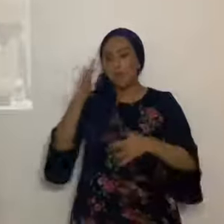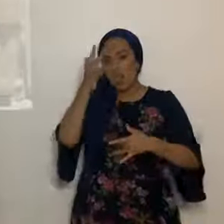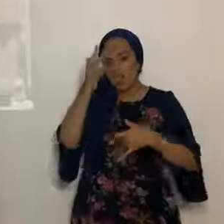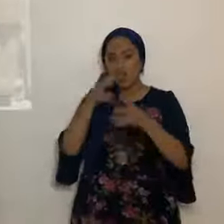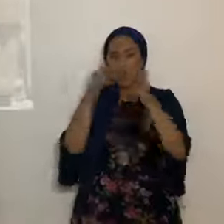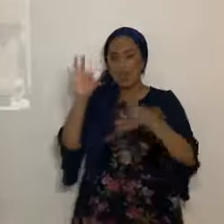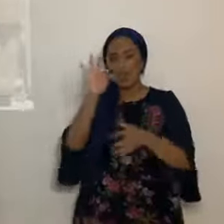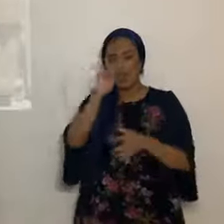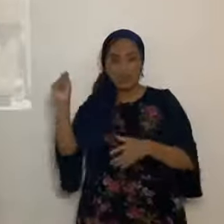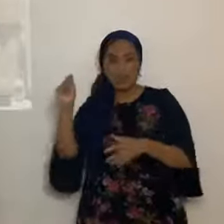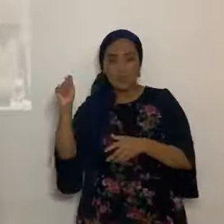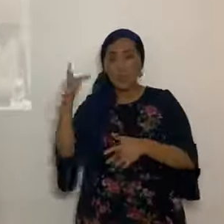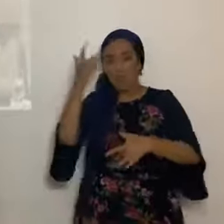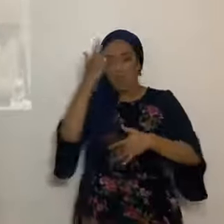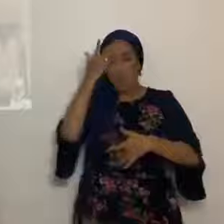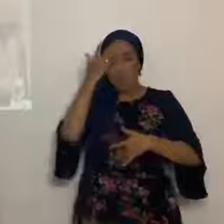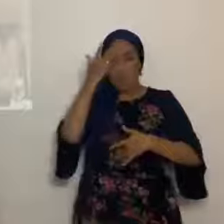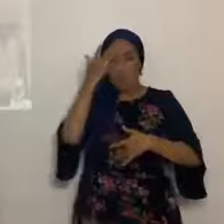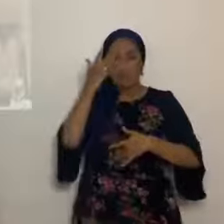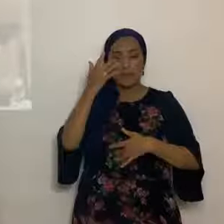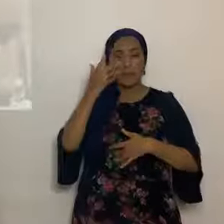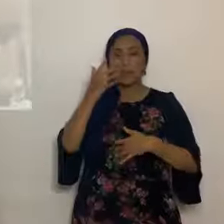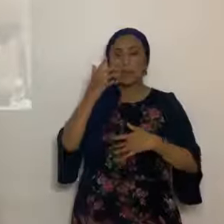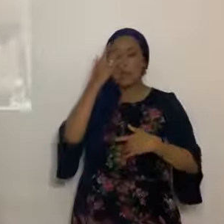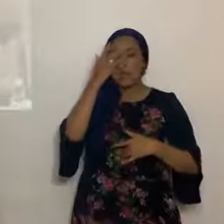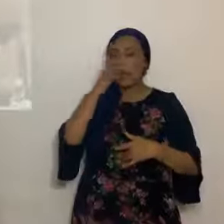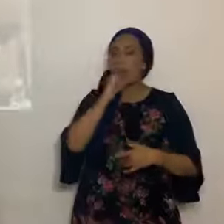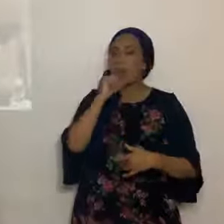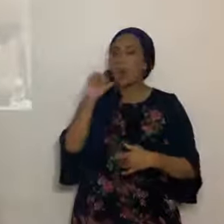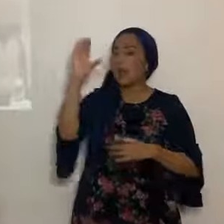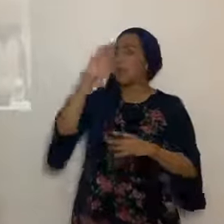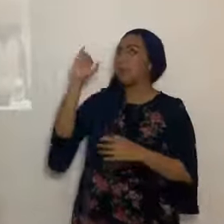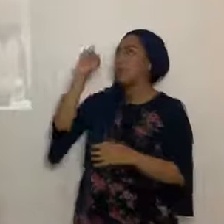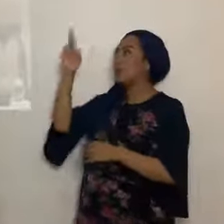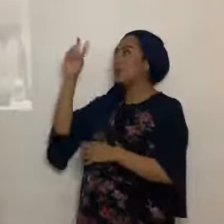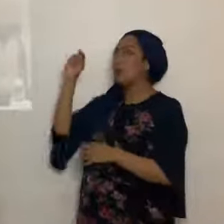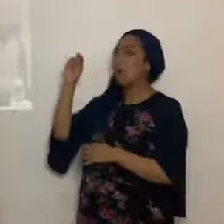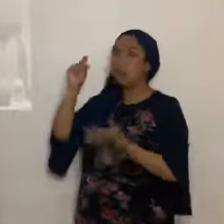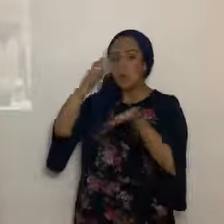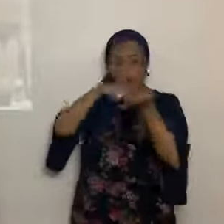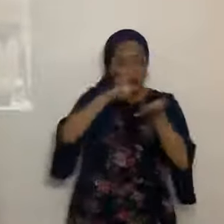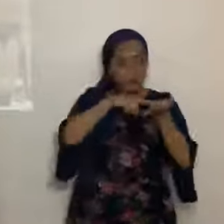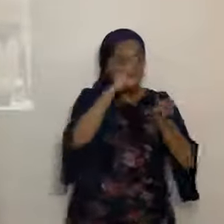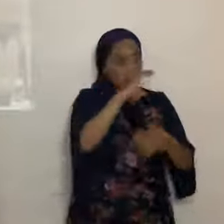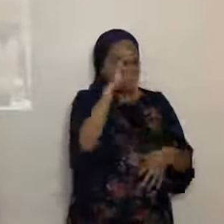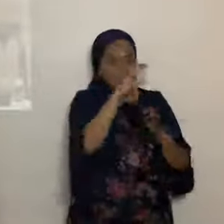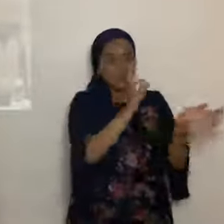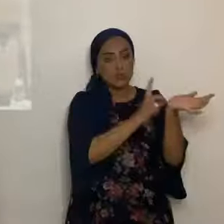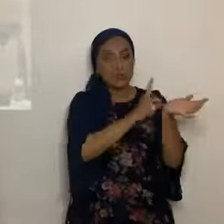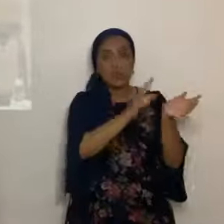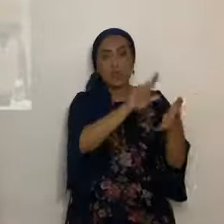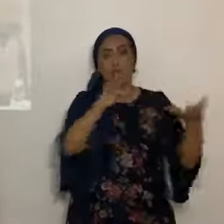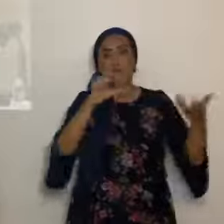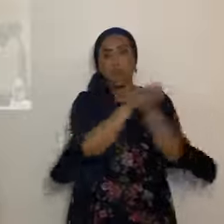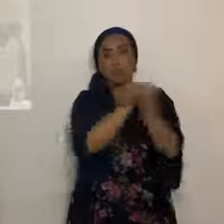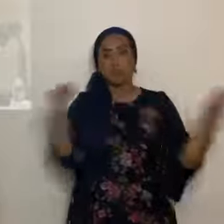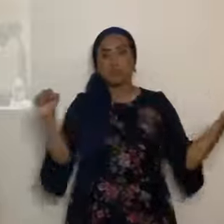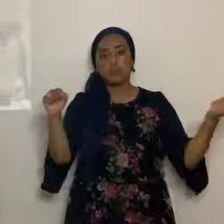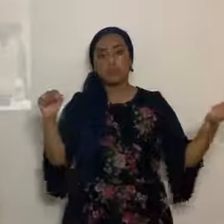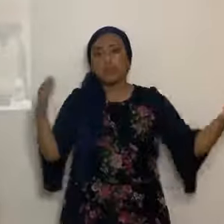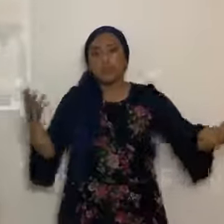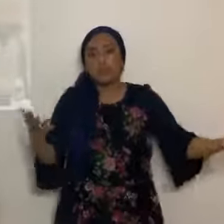pies, y en su enfermedad no buscó a Yahweh, sino a los médicos. y vino su ruina.